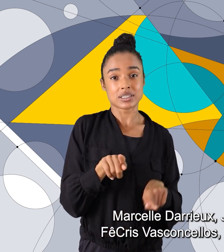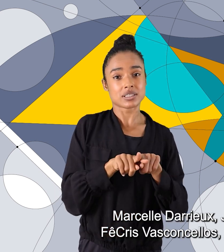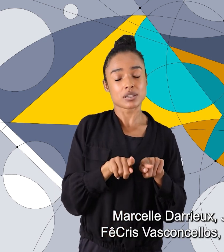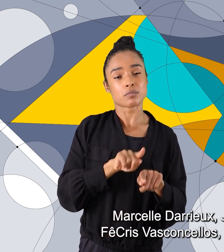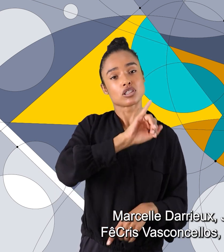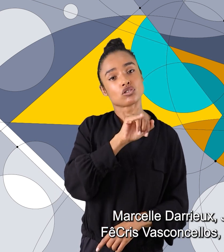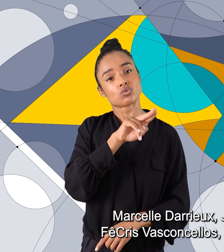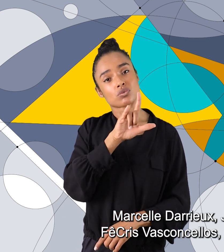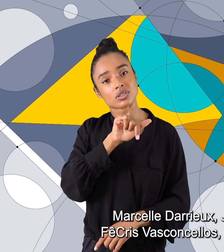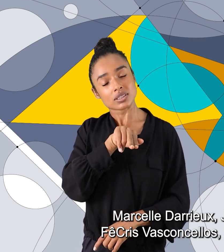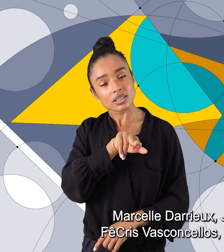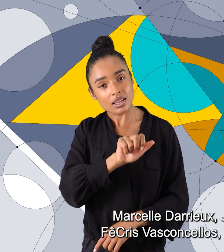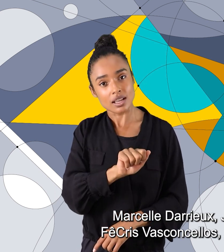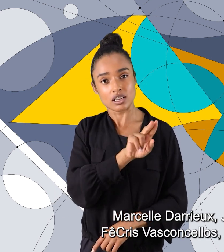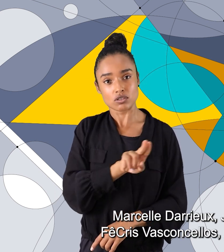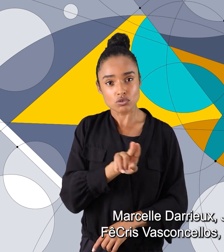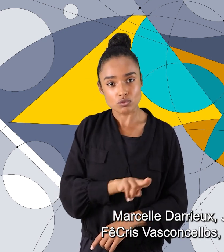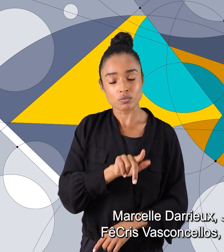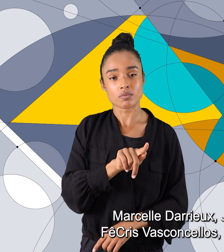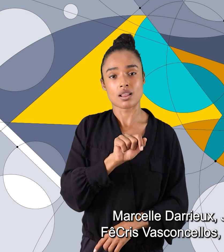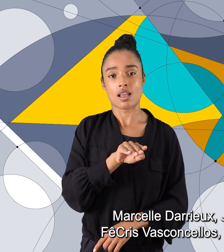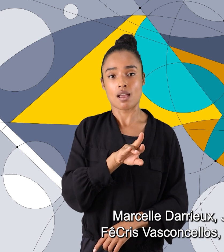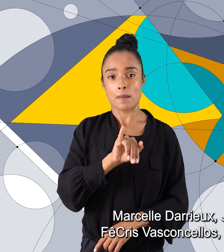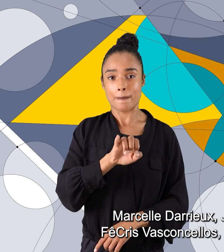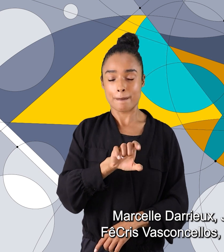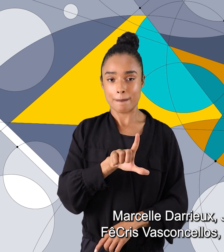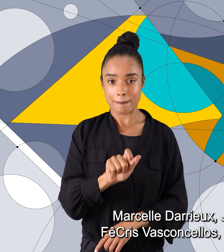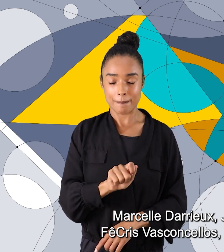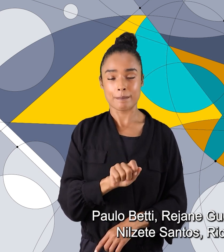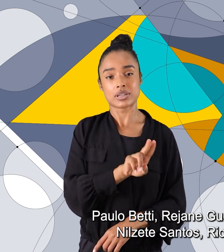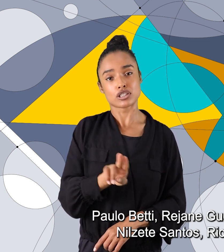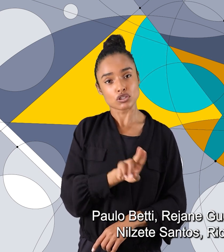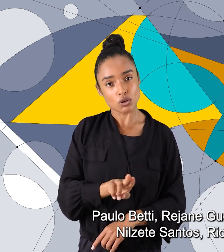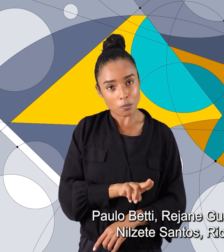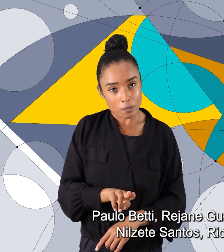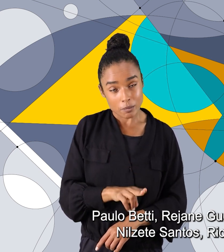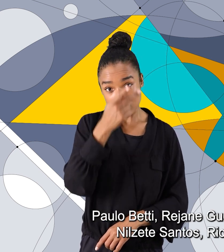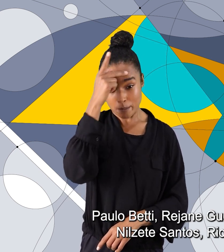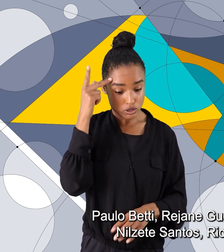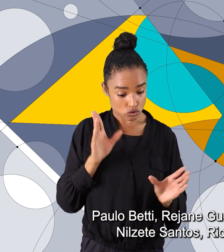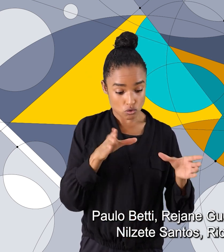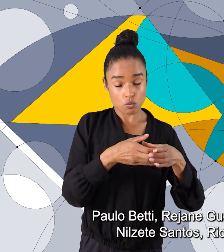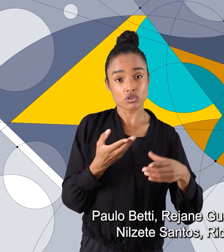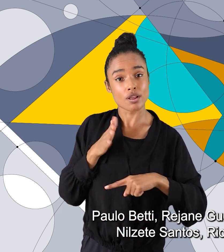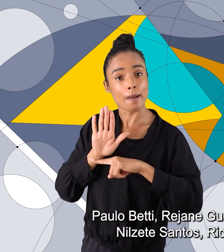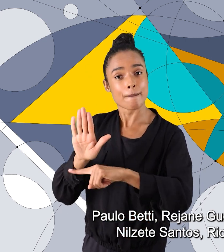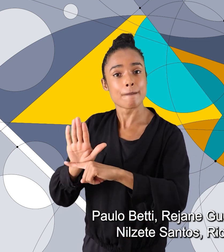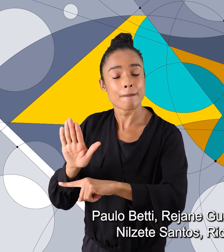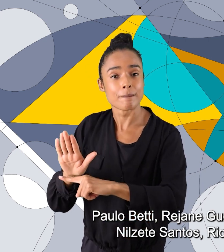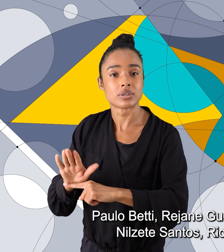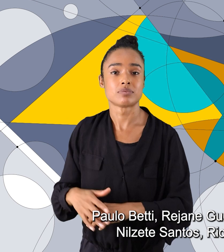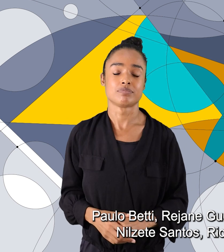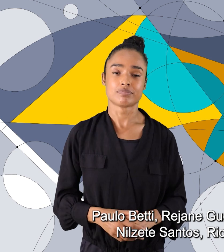Marcele Darrier, Juliana Jäger, Fê Cris Vasconcelos, Gabriela Varela, Paulo Betti, Rejane Guerra, Marco